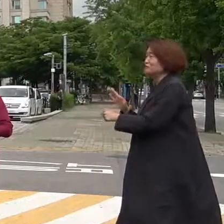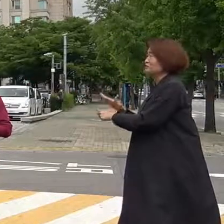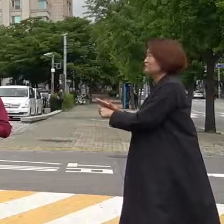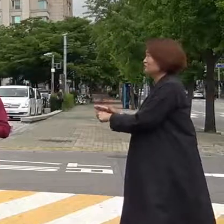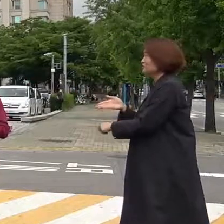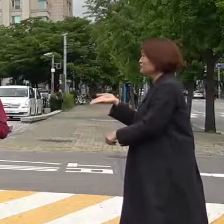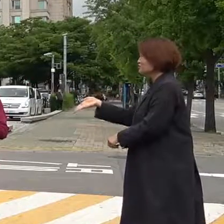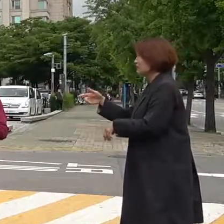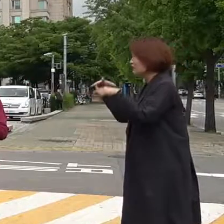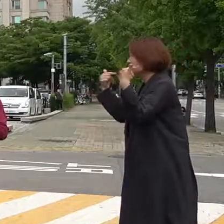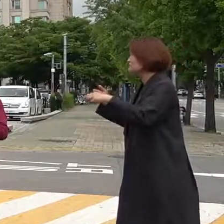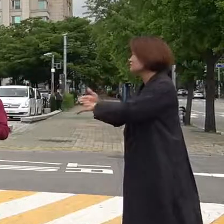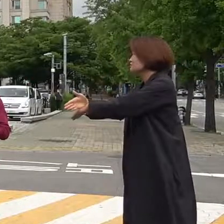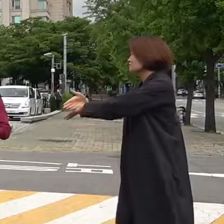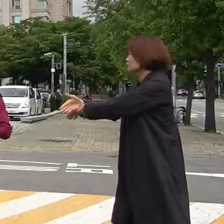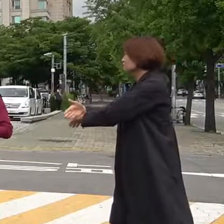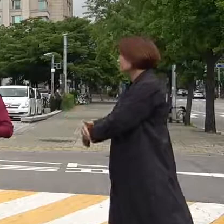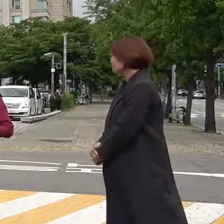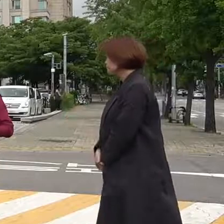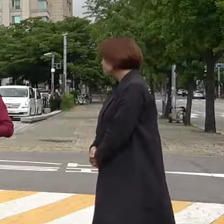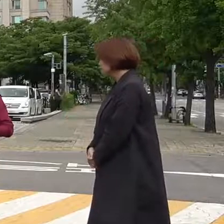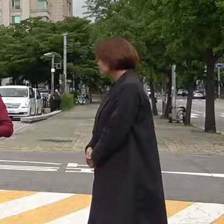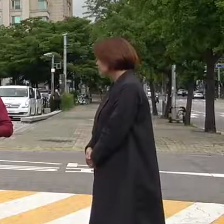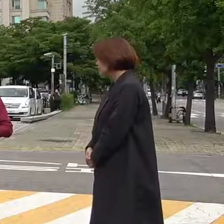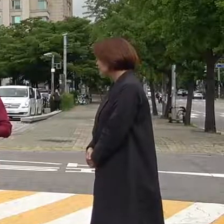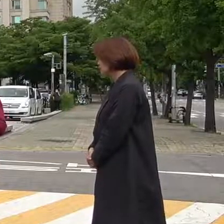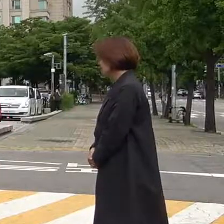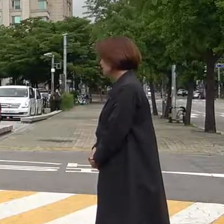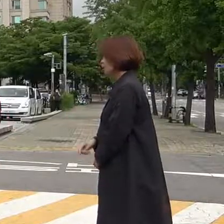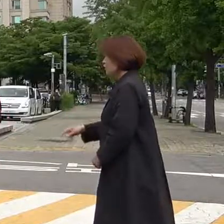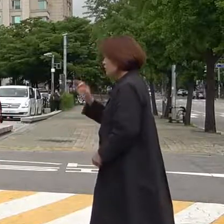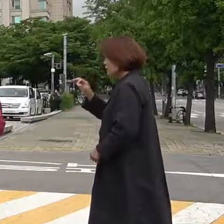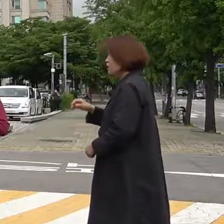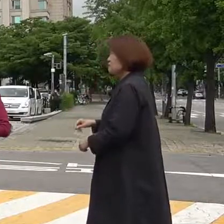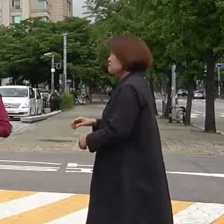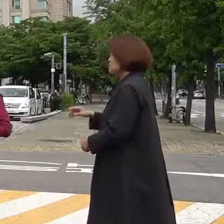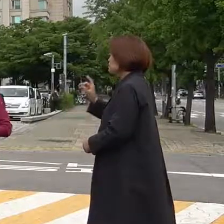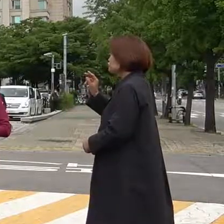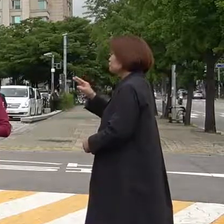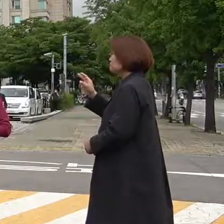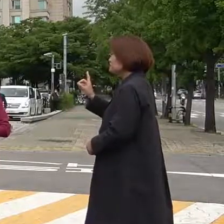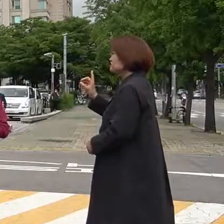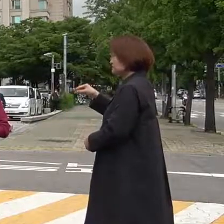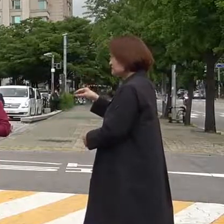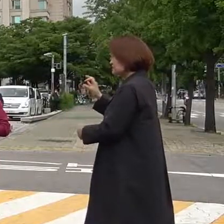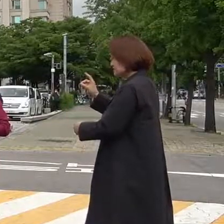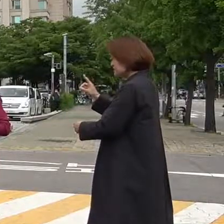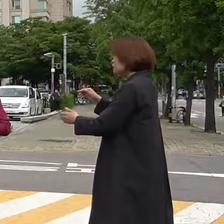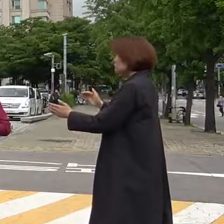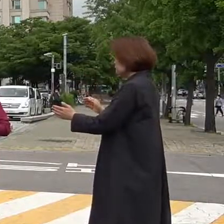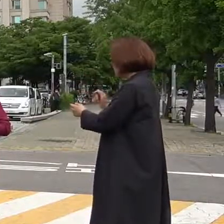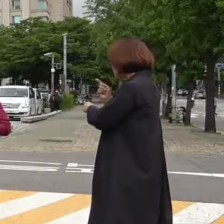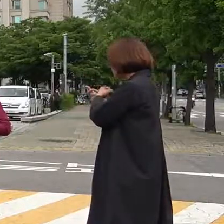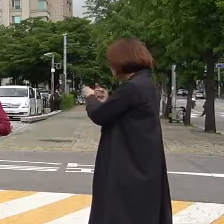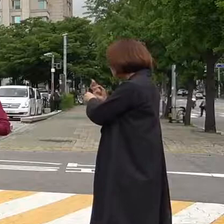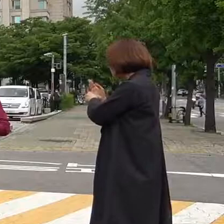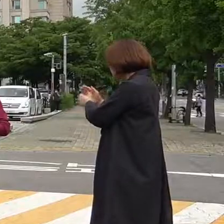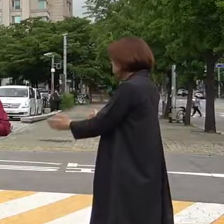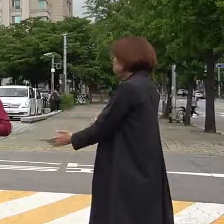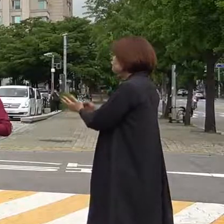유일하면 수어통역 방송도 UHD가 안착이 된 이후 몇 년 후에 적용을 하겠다는 것은